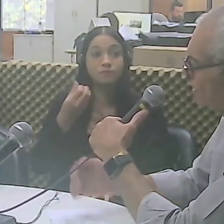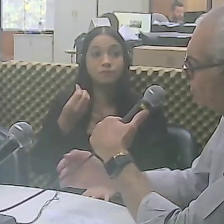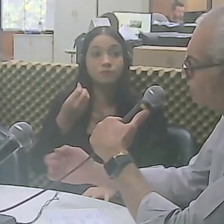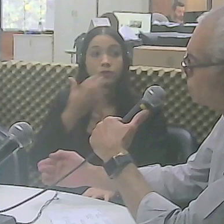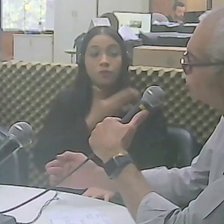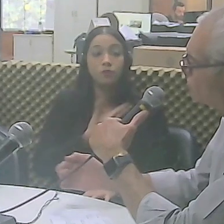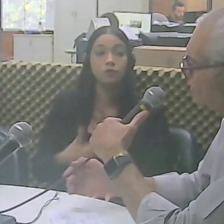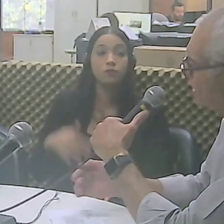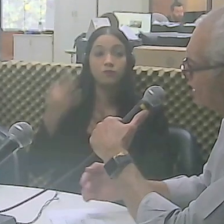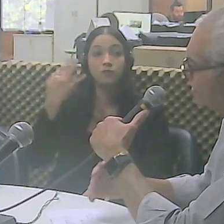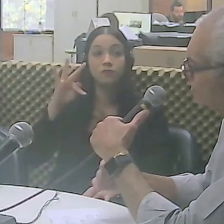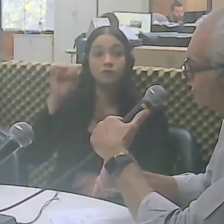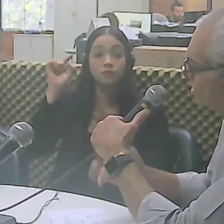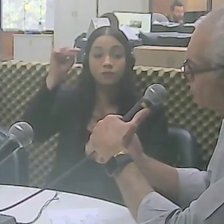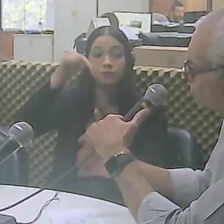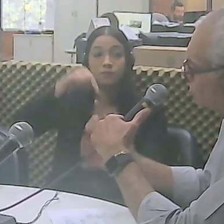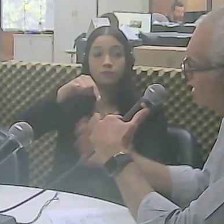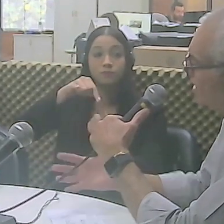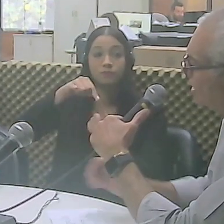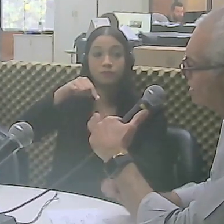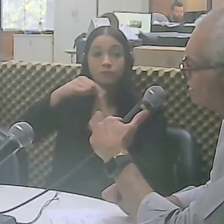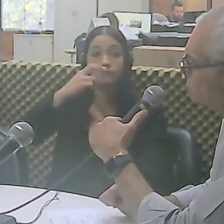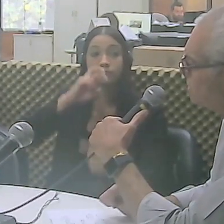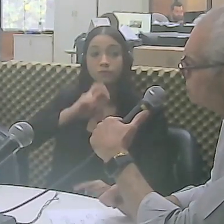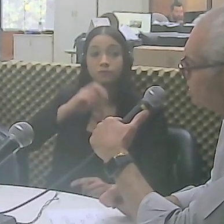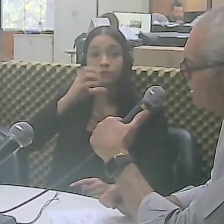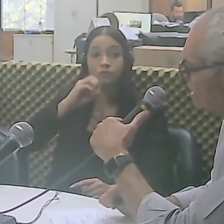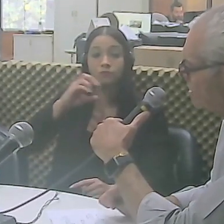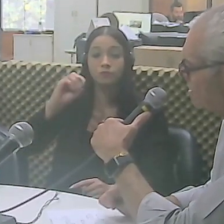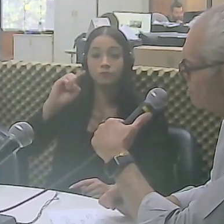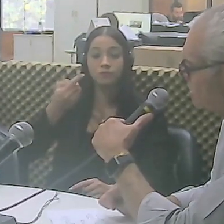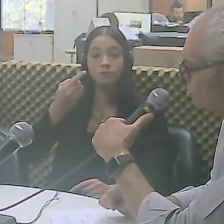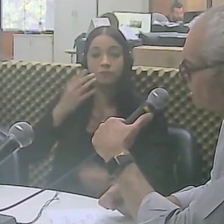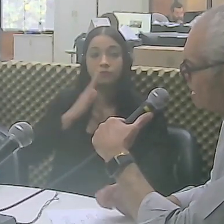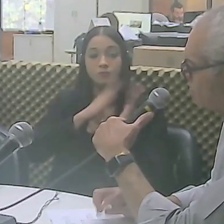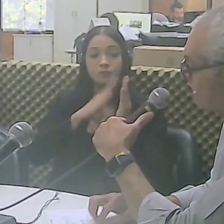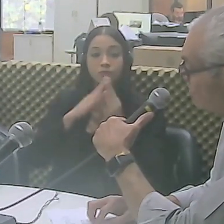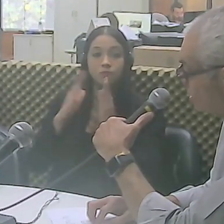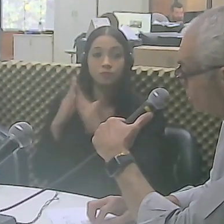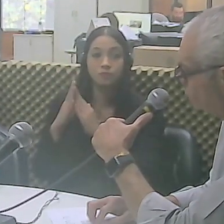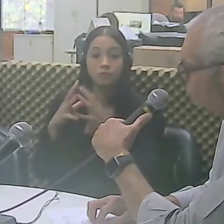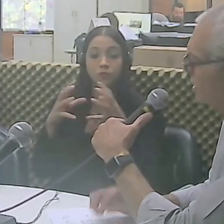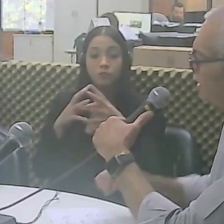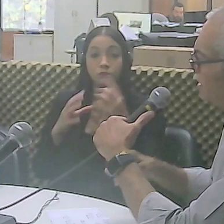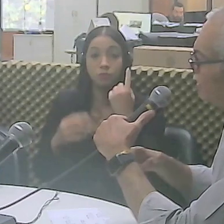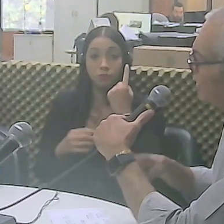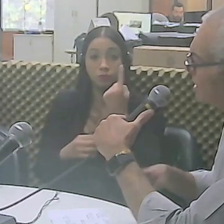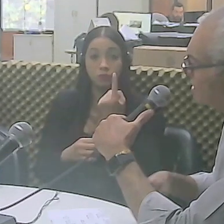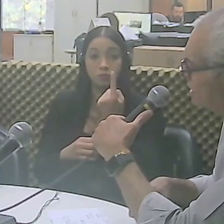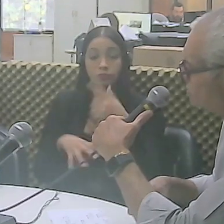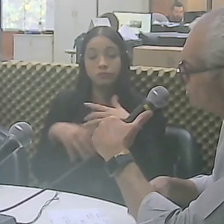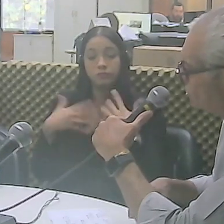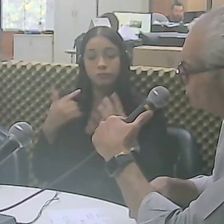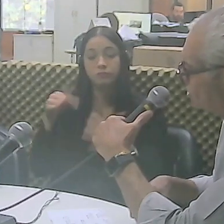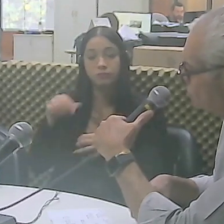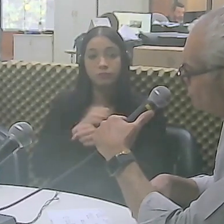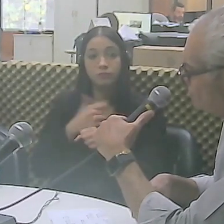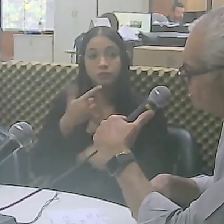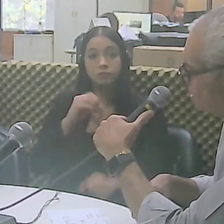governo federal impôs uma meta de produzir 500 mil unidades habitacionais para a Faixa 1. Então, esse ano